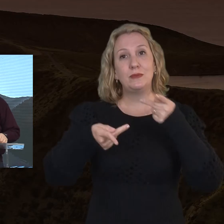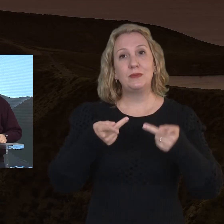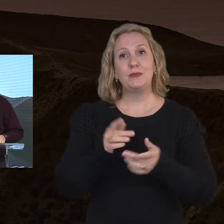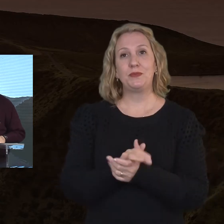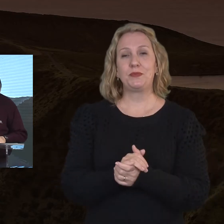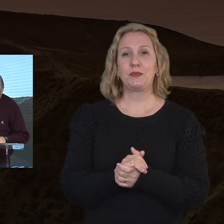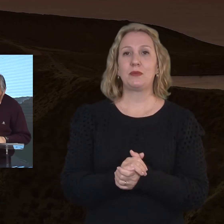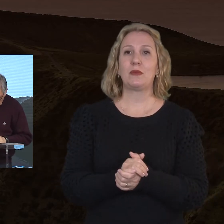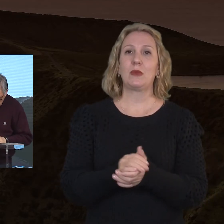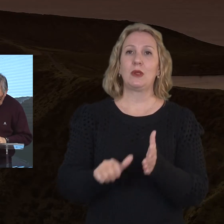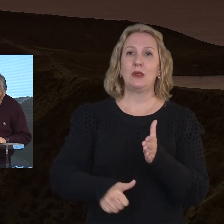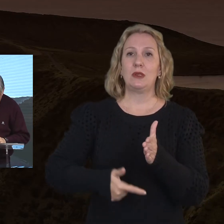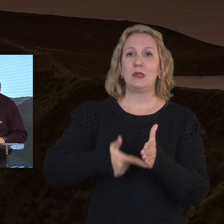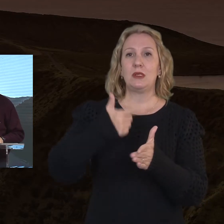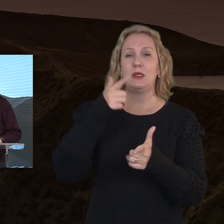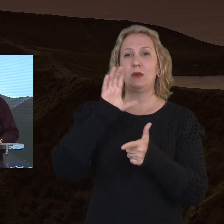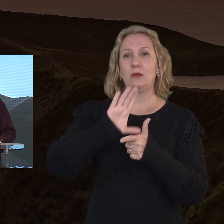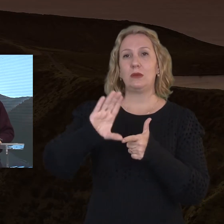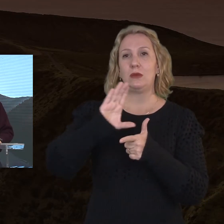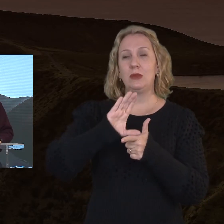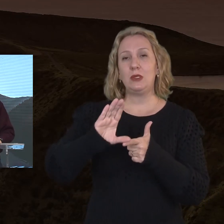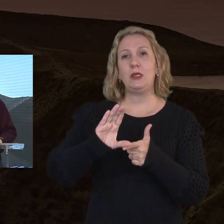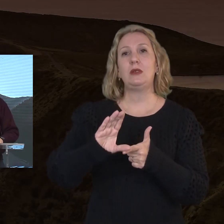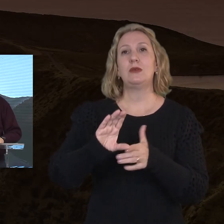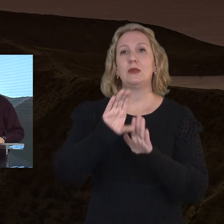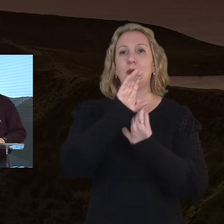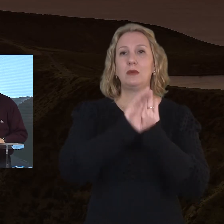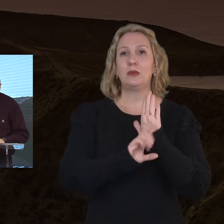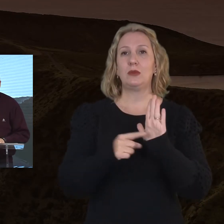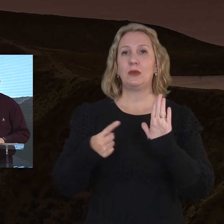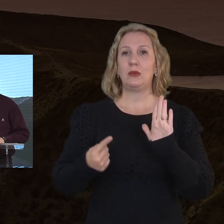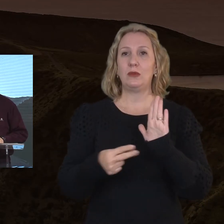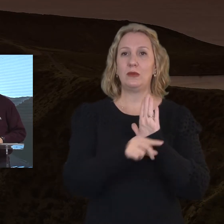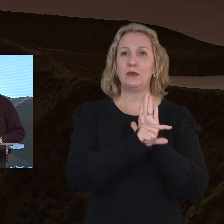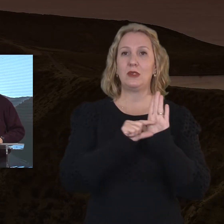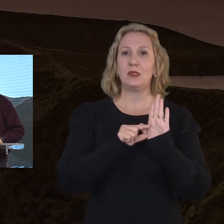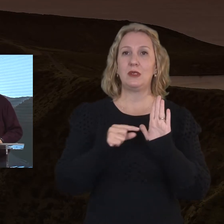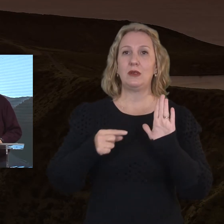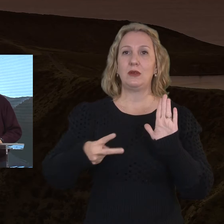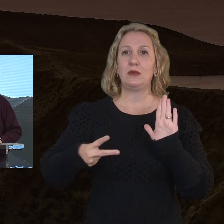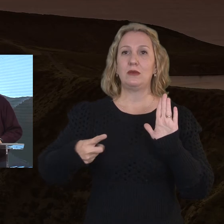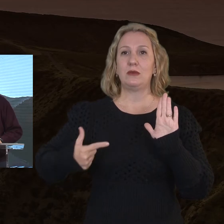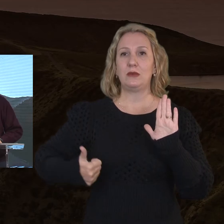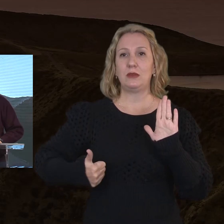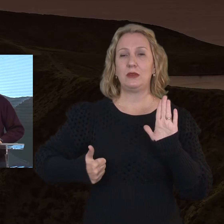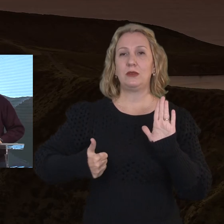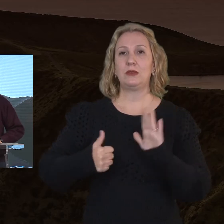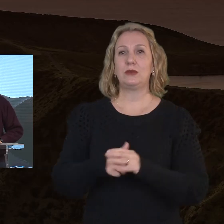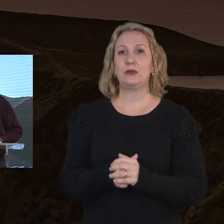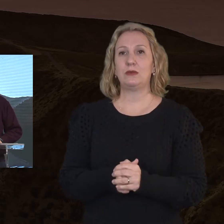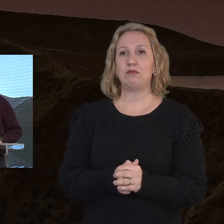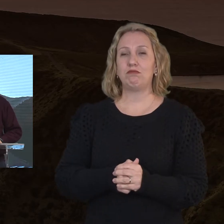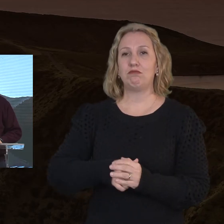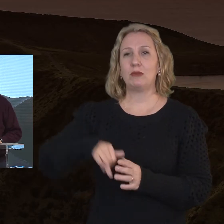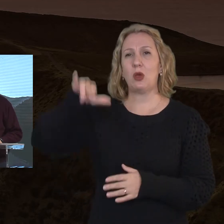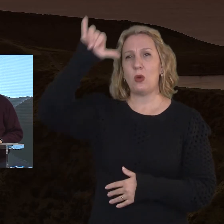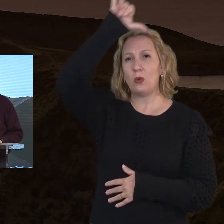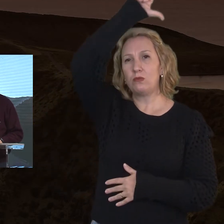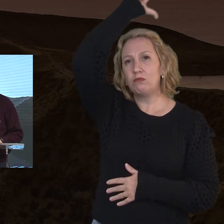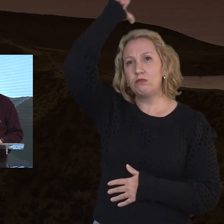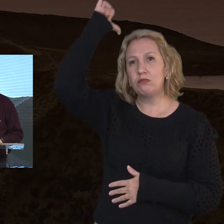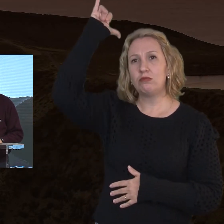segunda coríntios capítulo 1 o versículo 21 tem a ver com a unção né unges a minha cabeça com